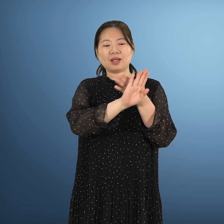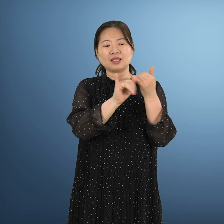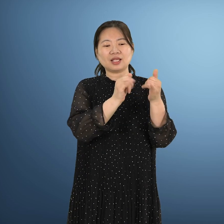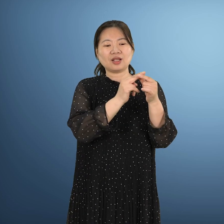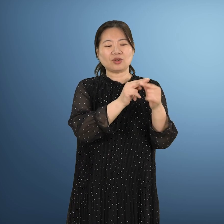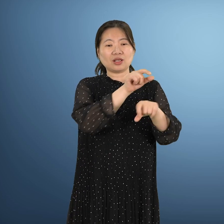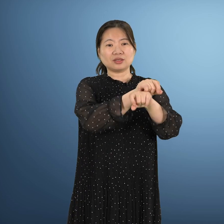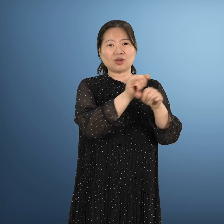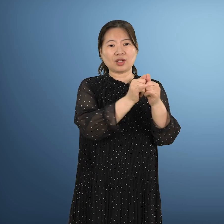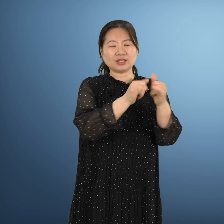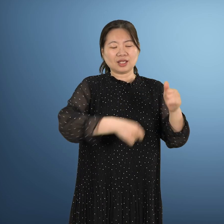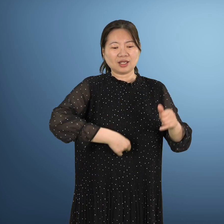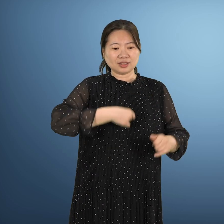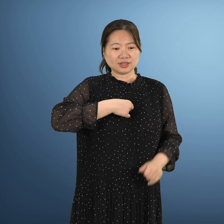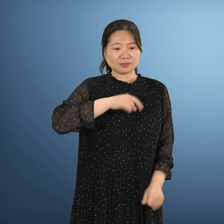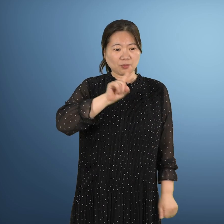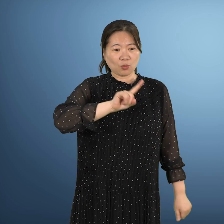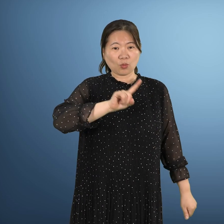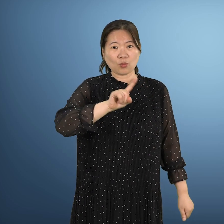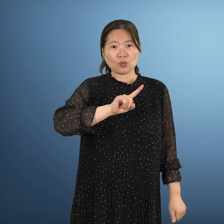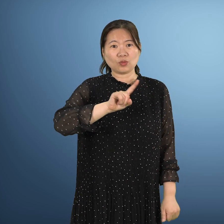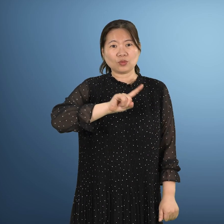바리새인과 서기관들의 의는 뭡니까?